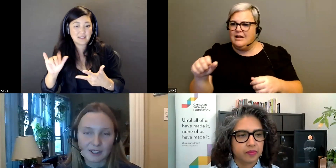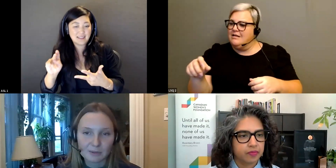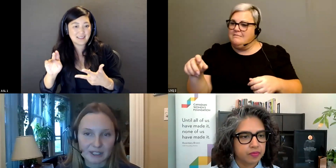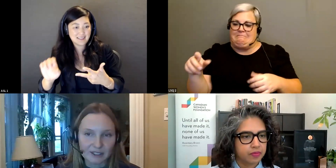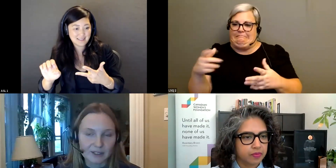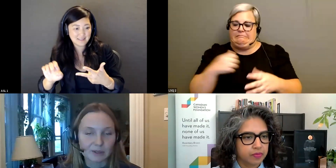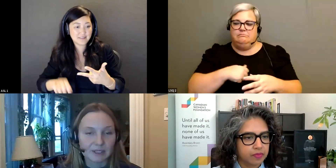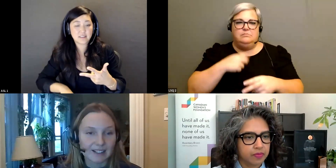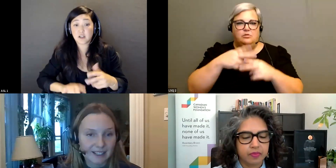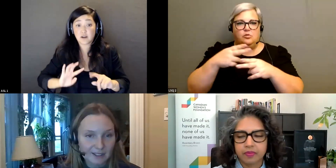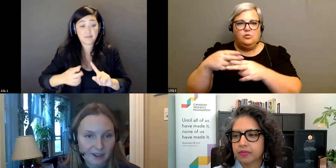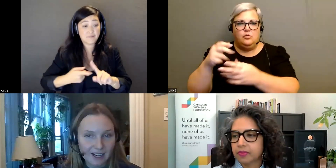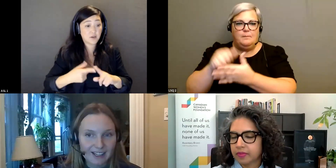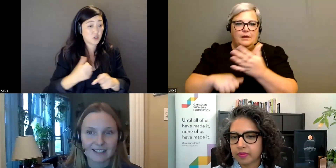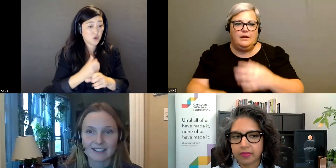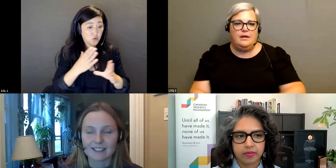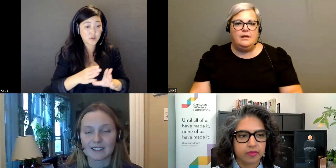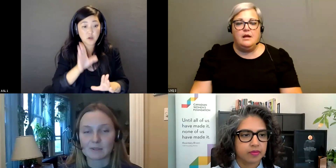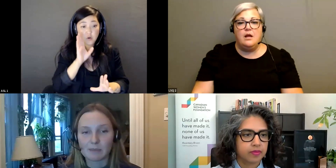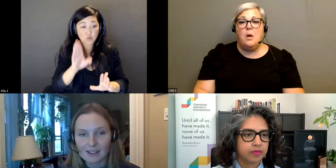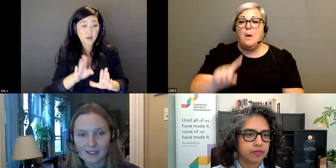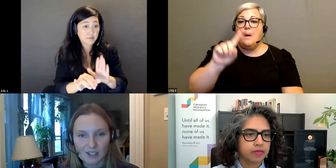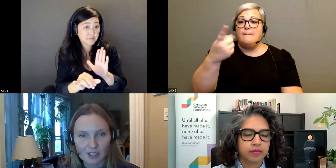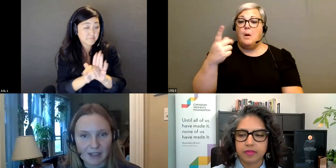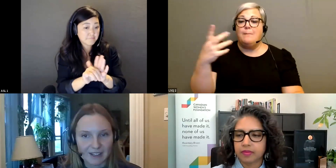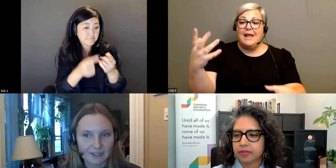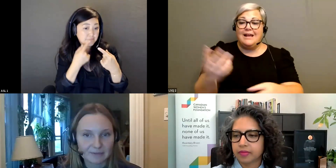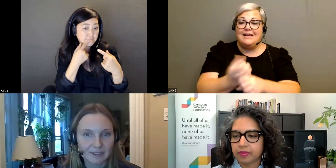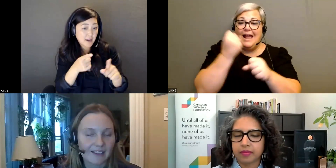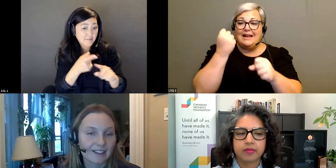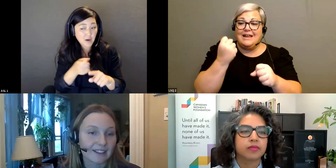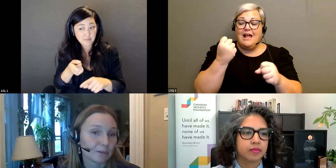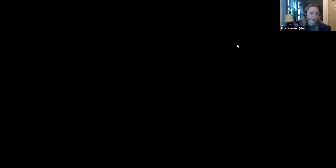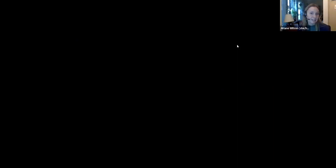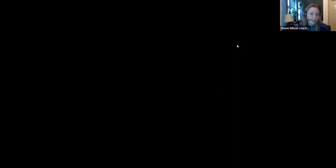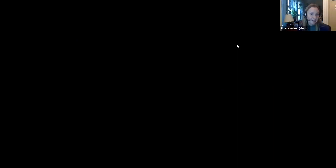Santos. Nos premières gagnantes seront